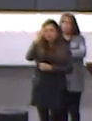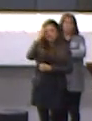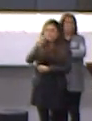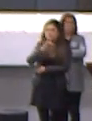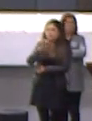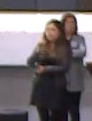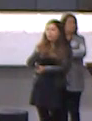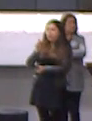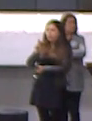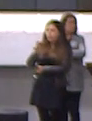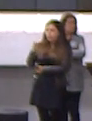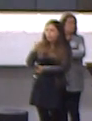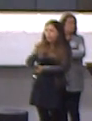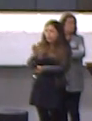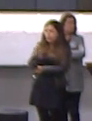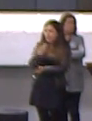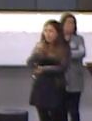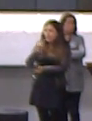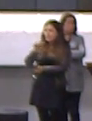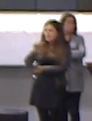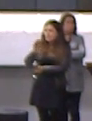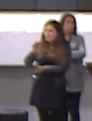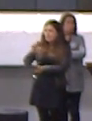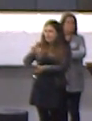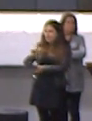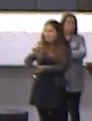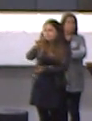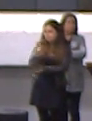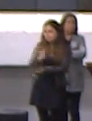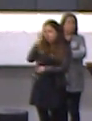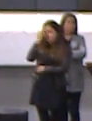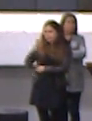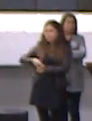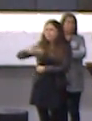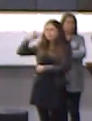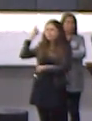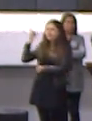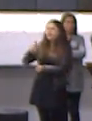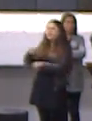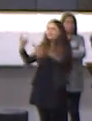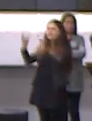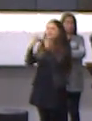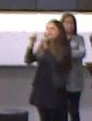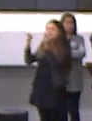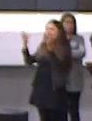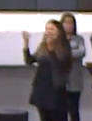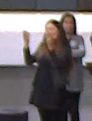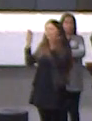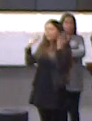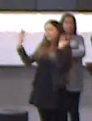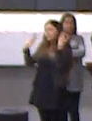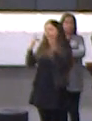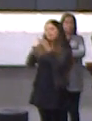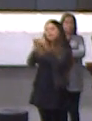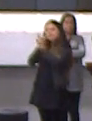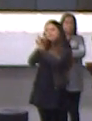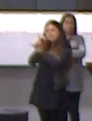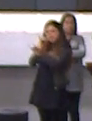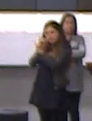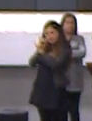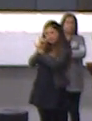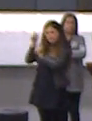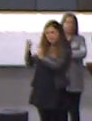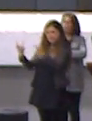también profesor de historia de la educación física de epistemología y pues son una leyenda